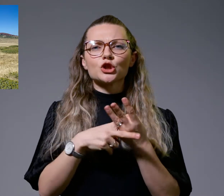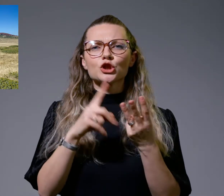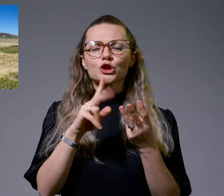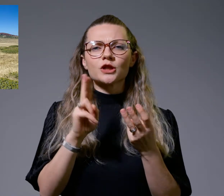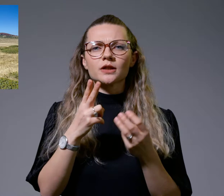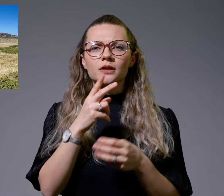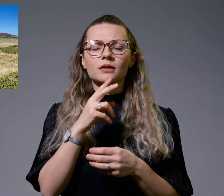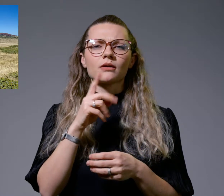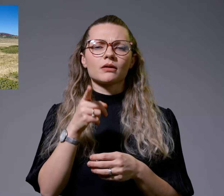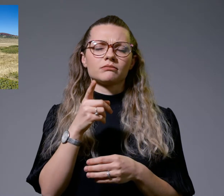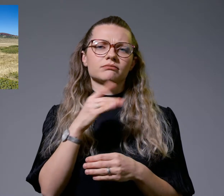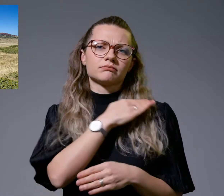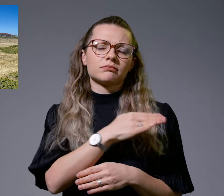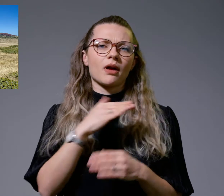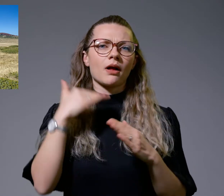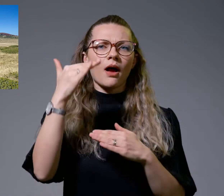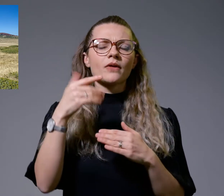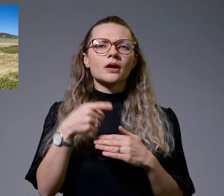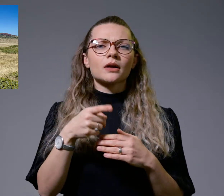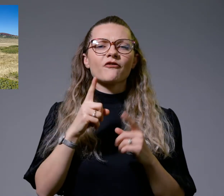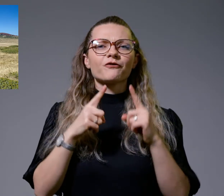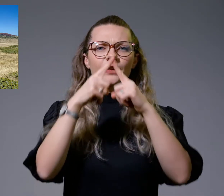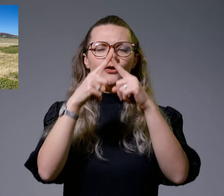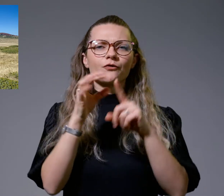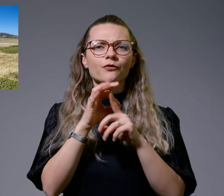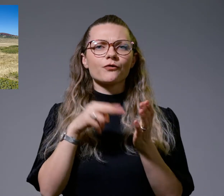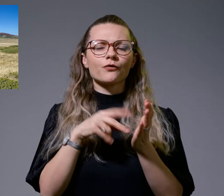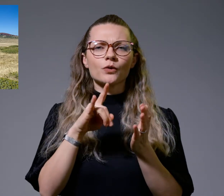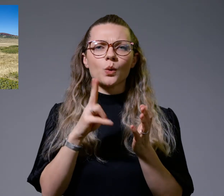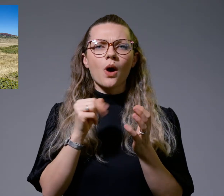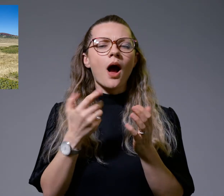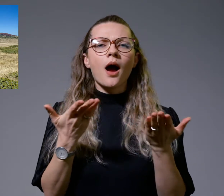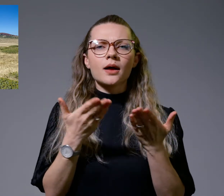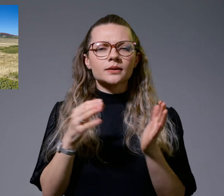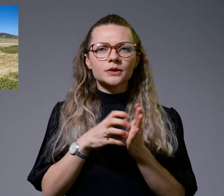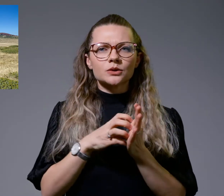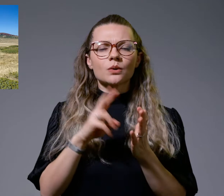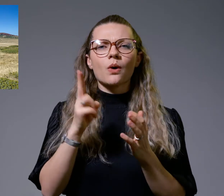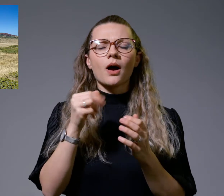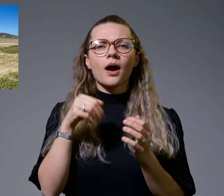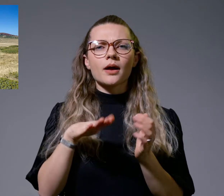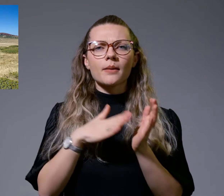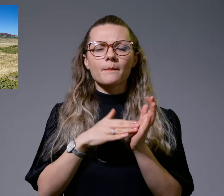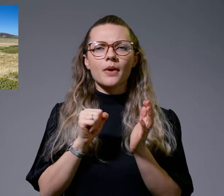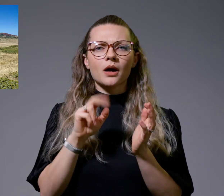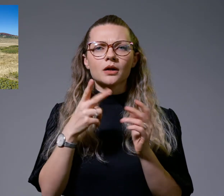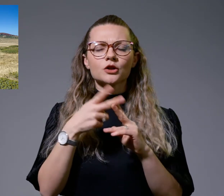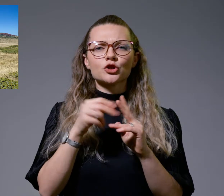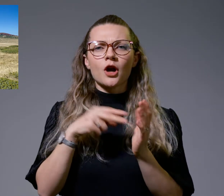на врвот Флока, кој се наоѓа помеѓу Кајмакчалан и Доброполе, од каде